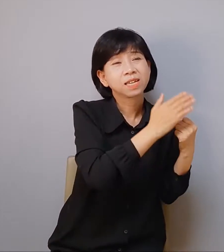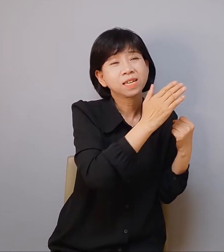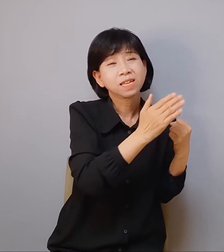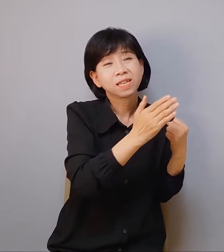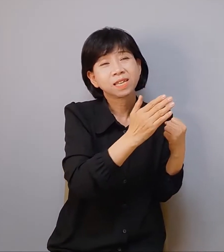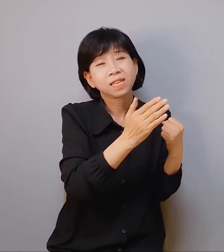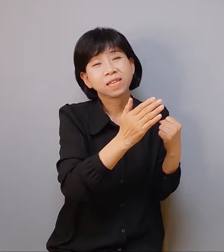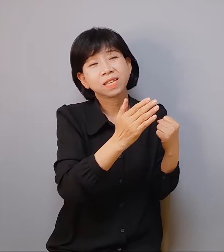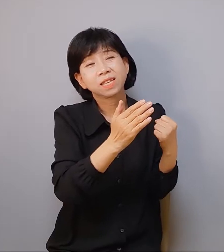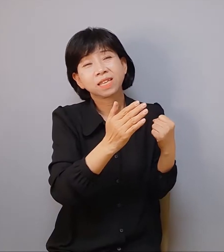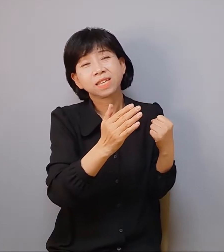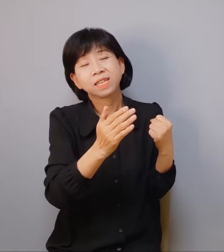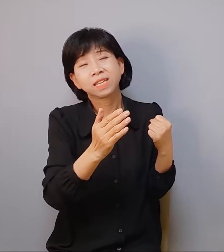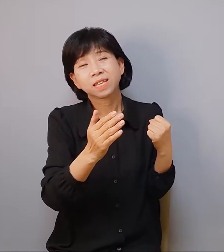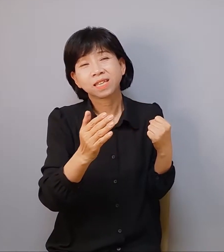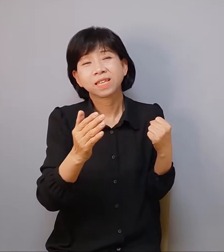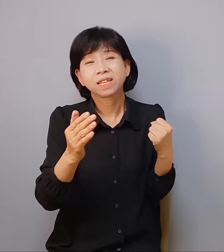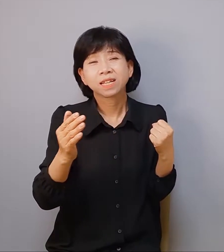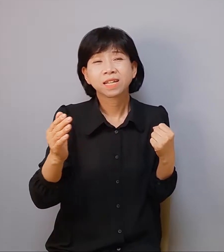구원이시니